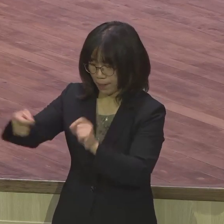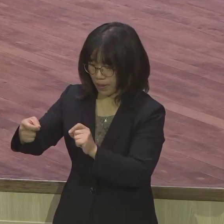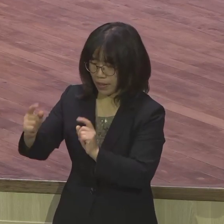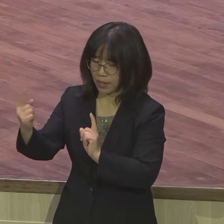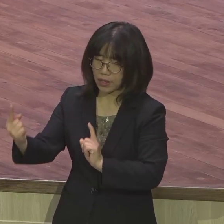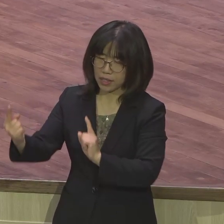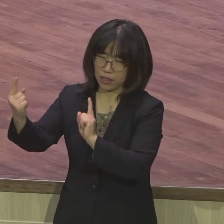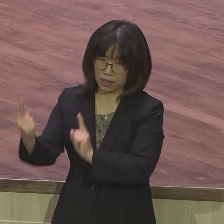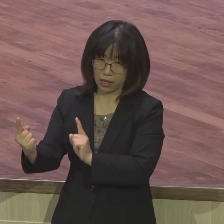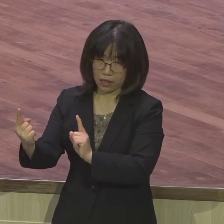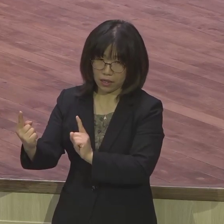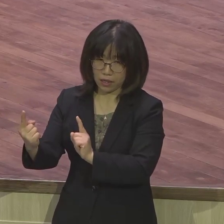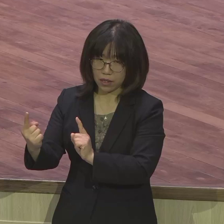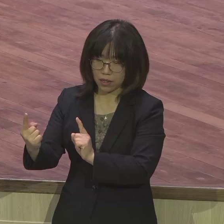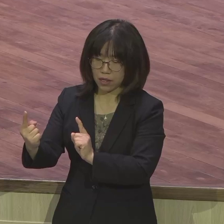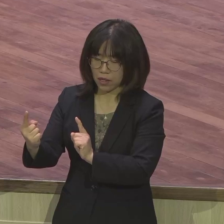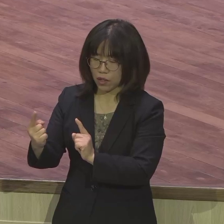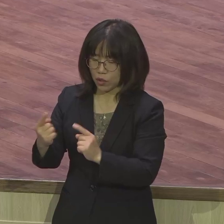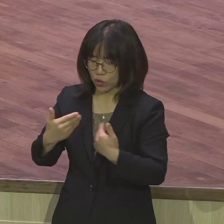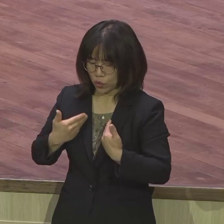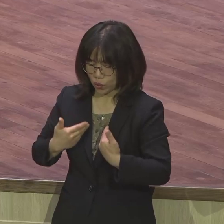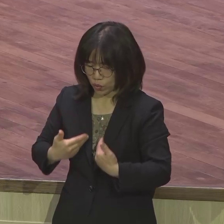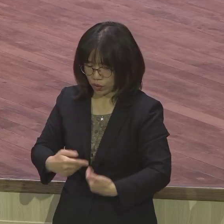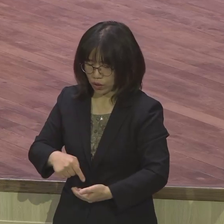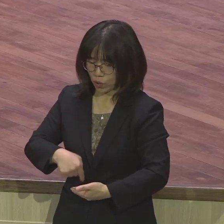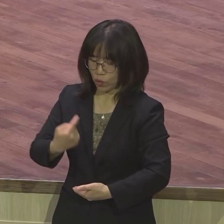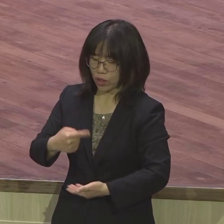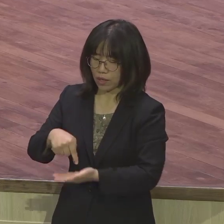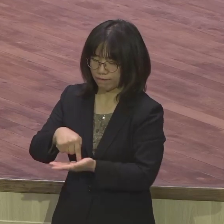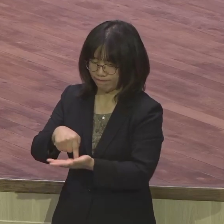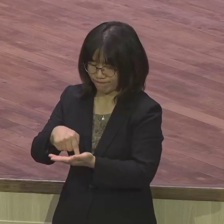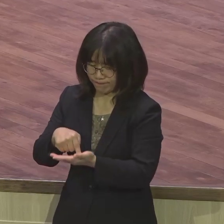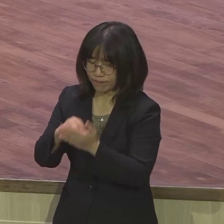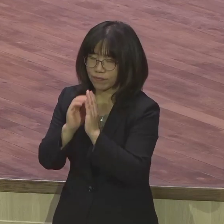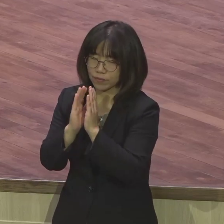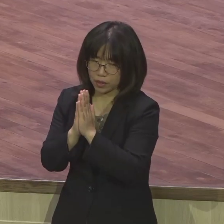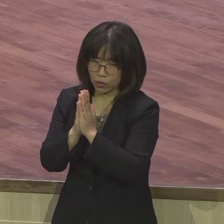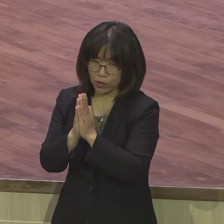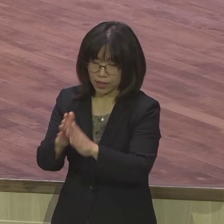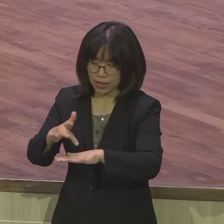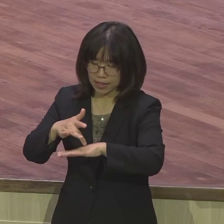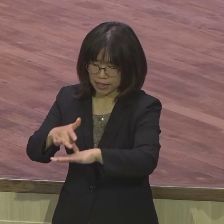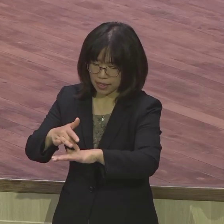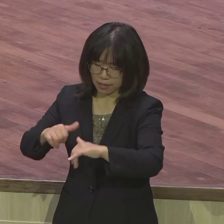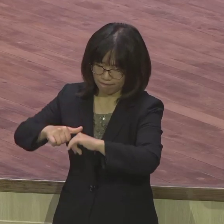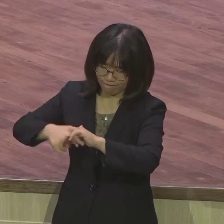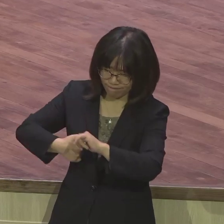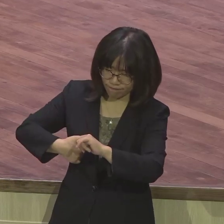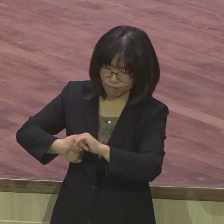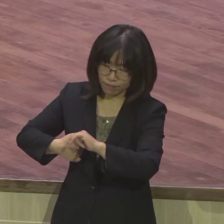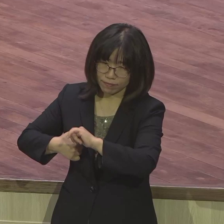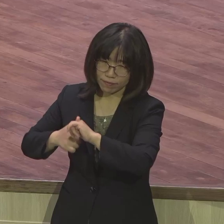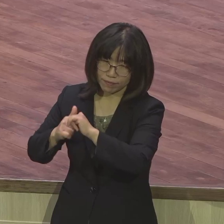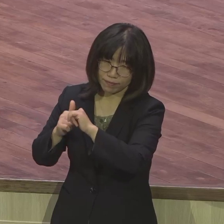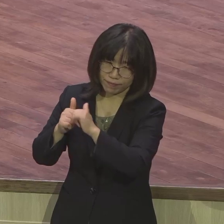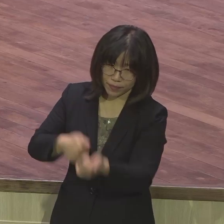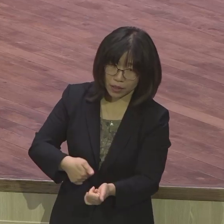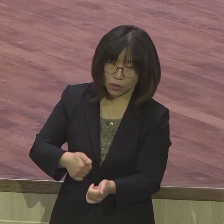문제를 치유할 수 있는 나만의 고독한 홀로 있는 시간을 갖고 거기서 사단과 결판을 해가지고 하나님 주신 영적인